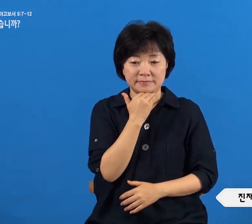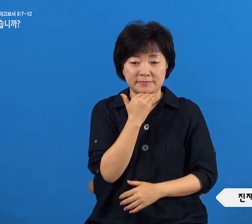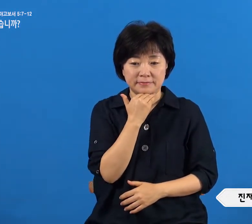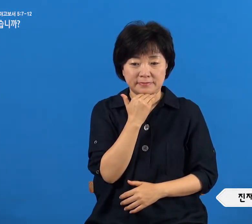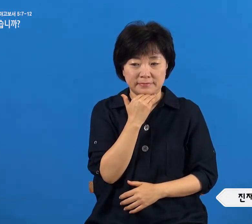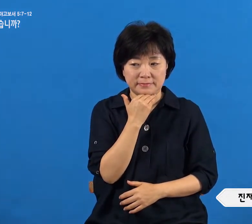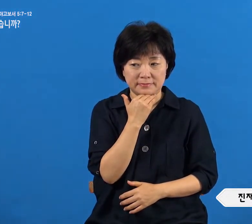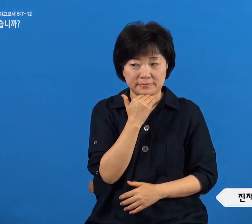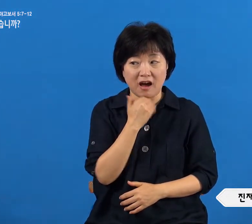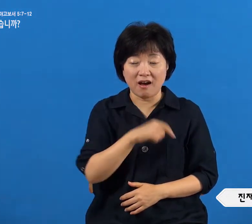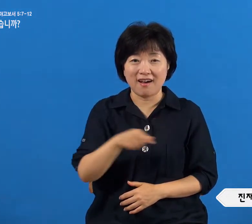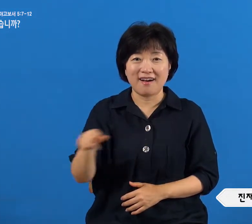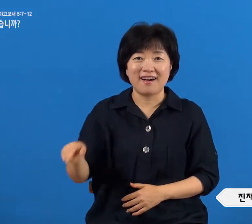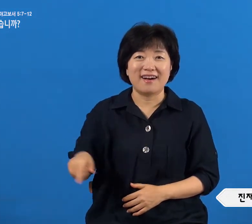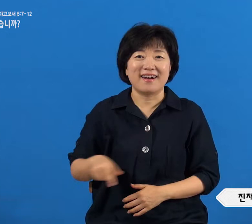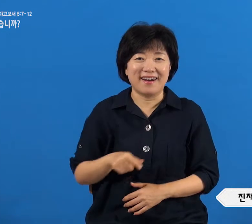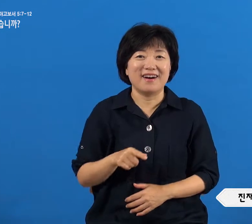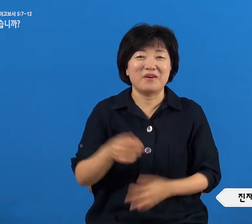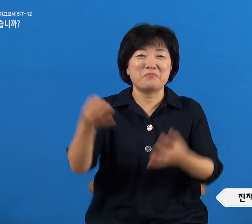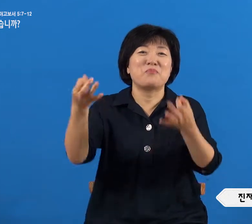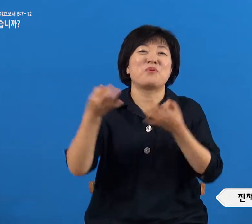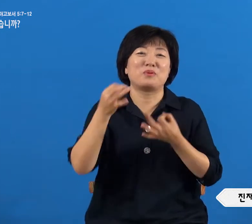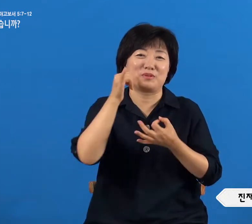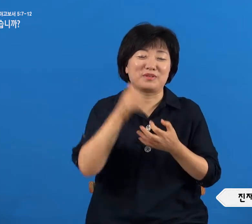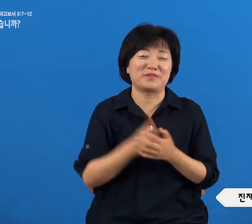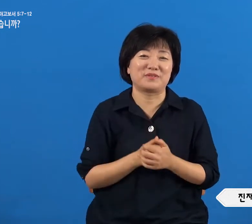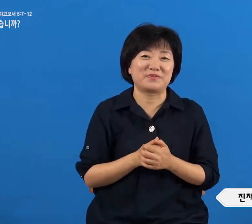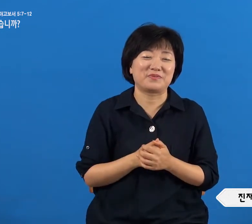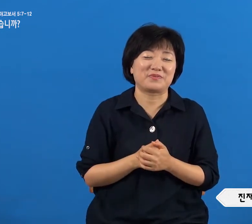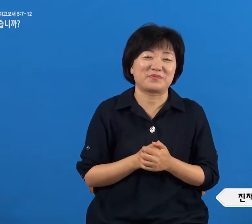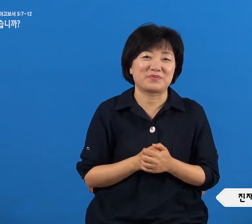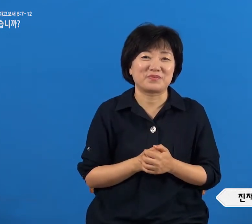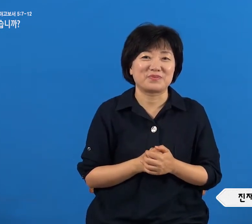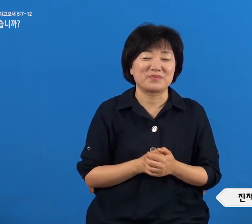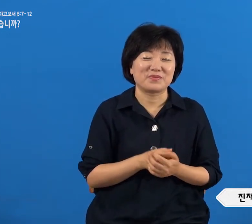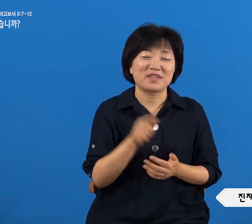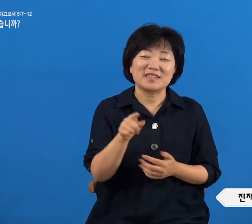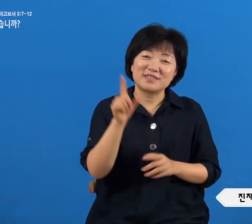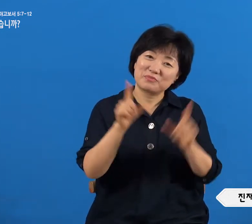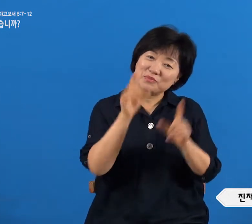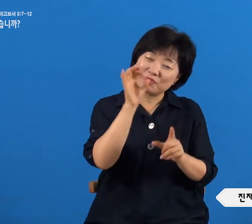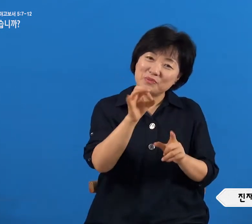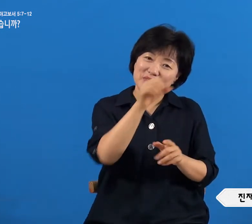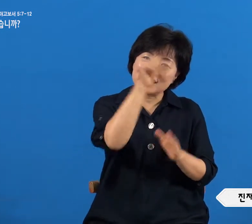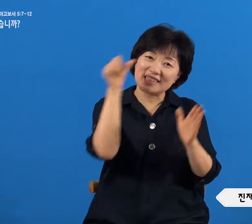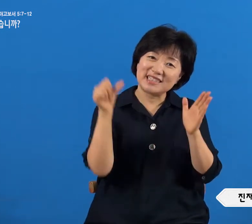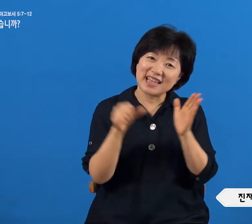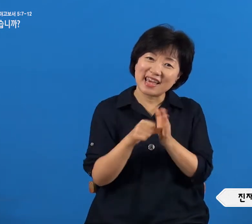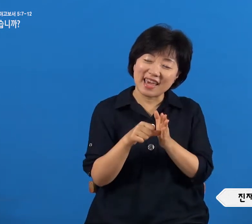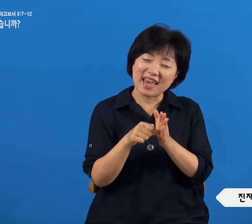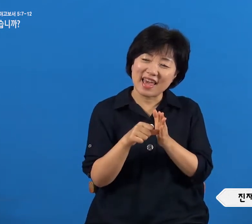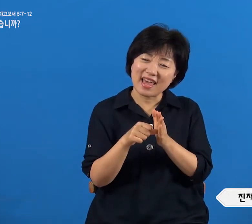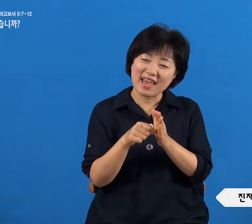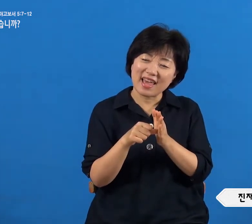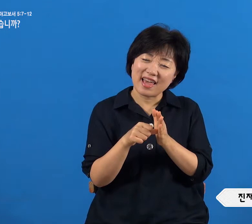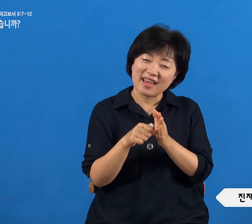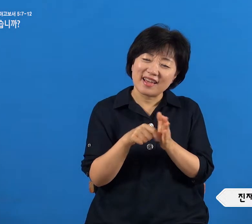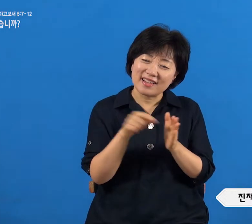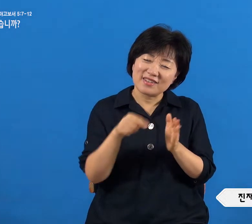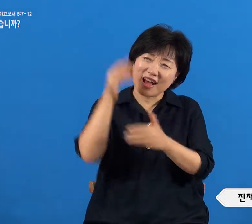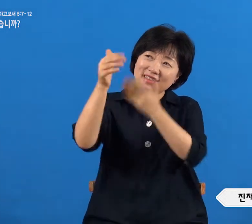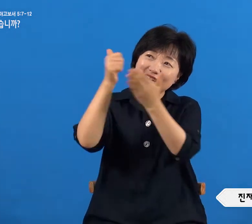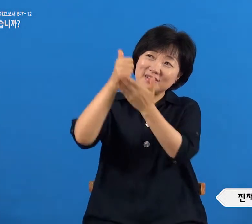있었습니다. 저는 그 모습을 생각하면서 우리 인생에 하나님께서도 그렇게 면접하시지